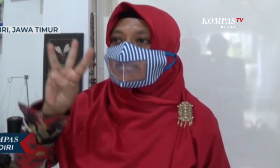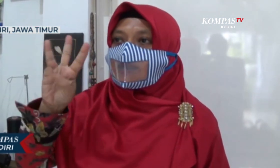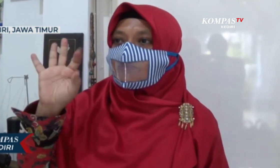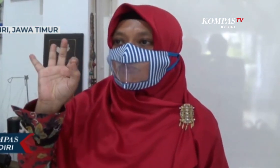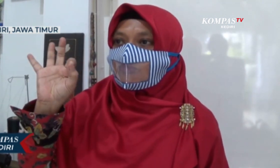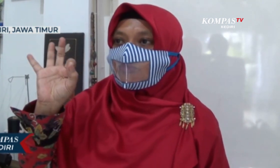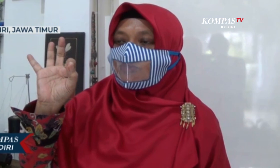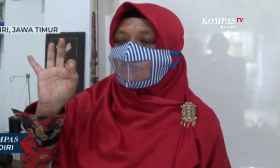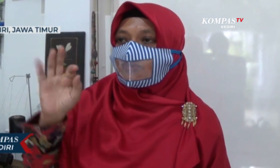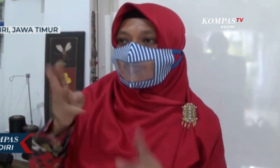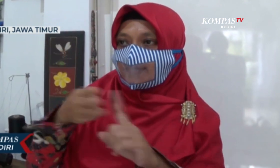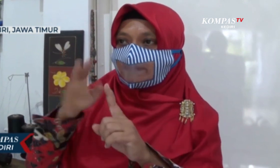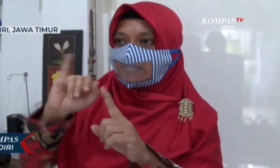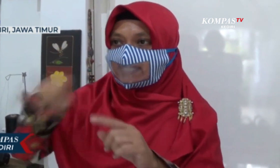terjual di seluruh Indonesia